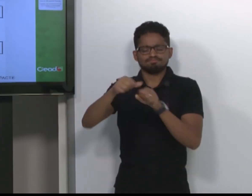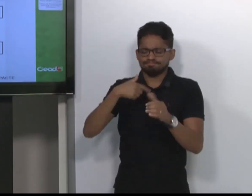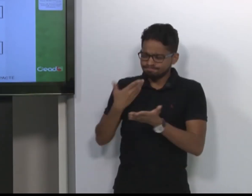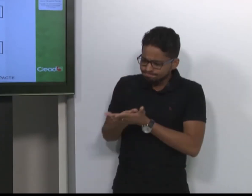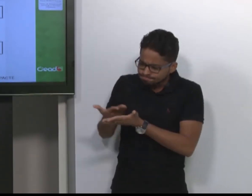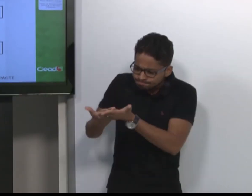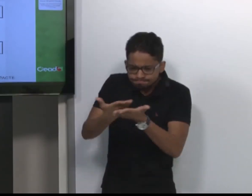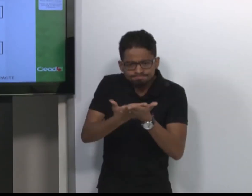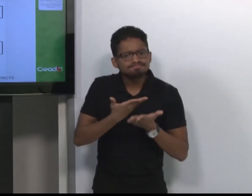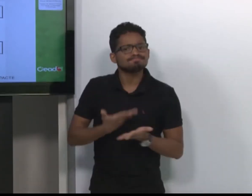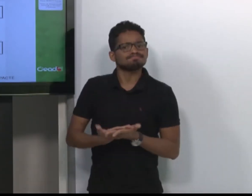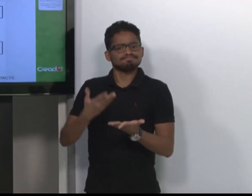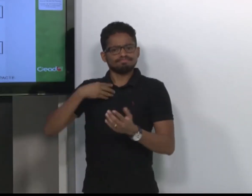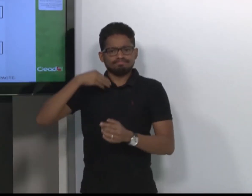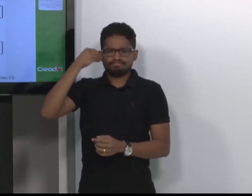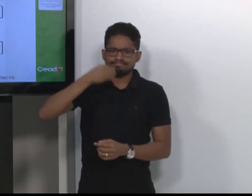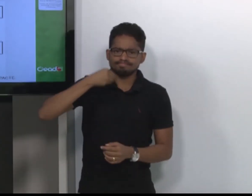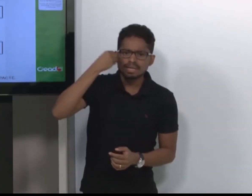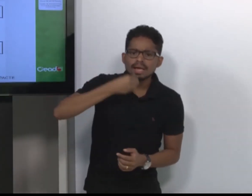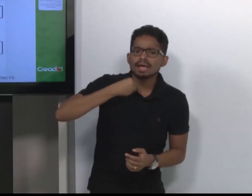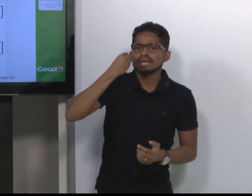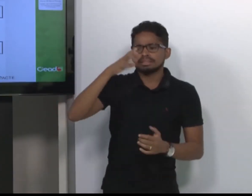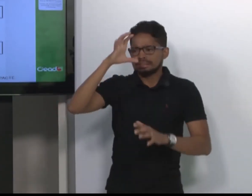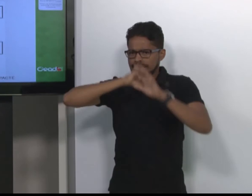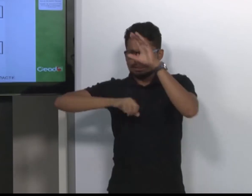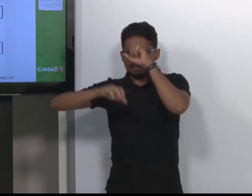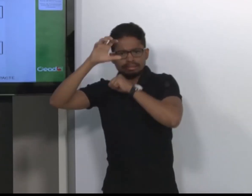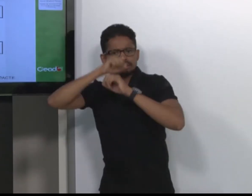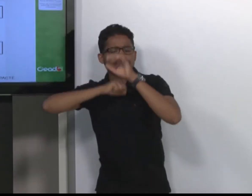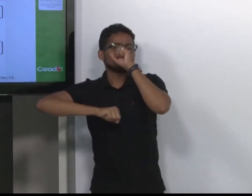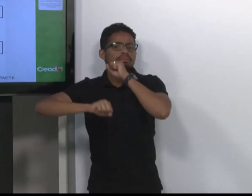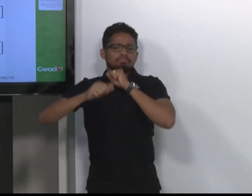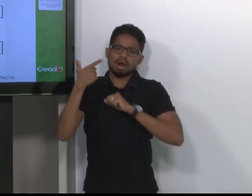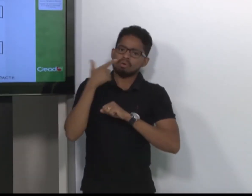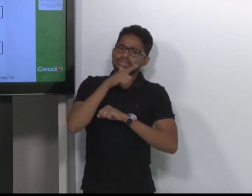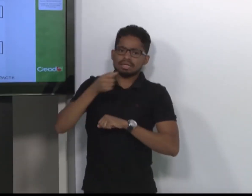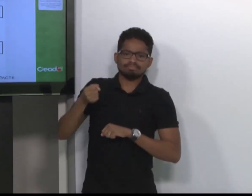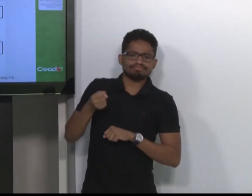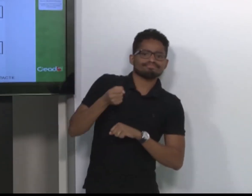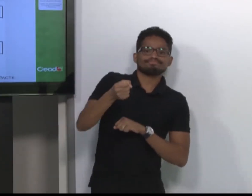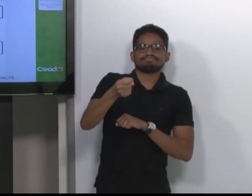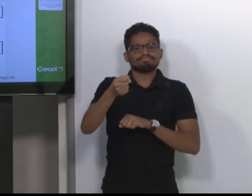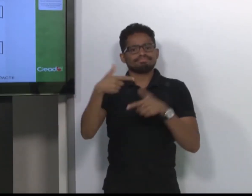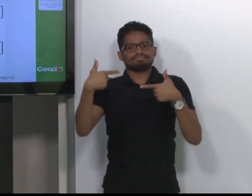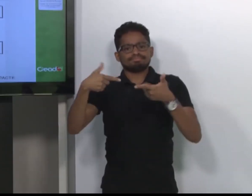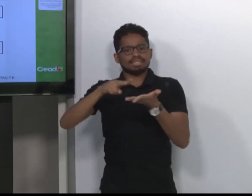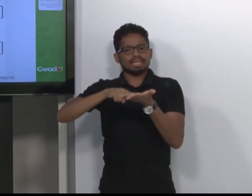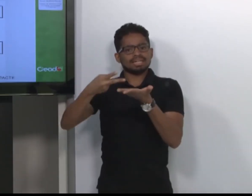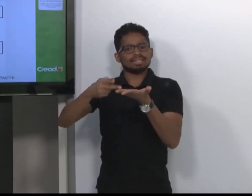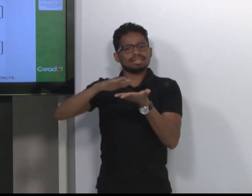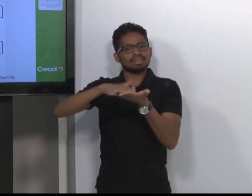estudos, aprendizagens, para culminar num trabalho de tradução de